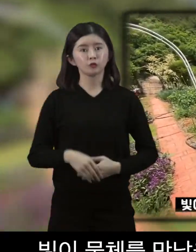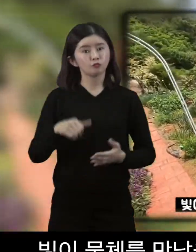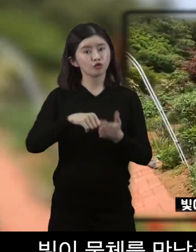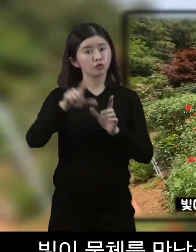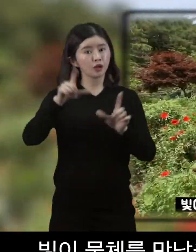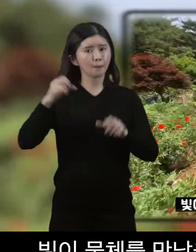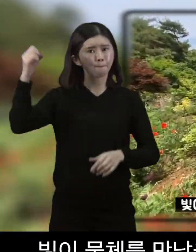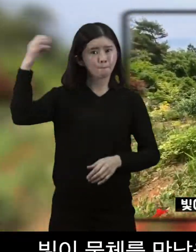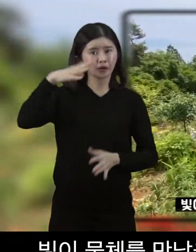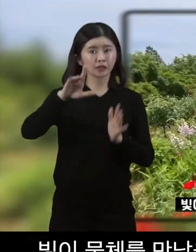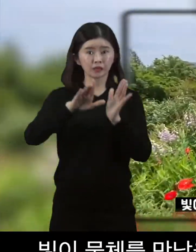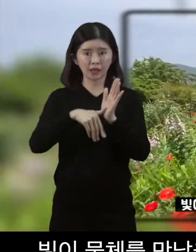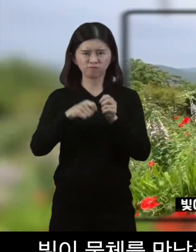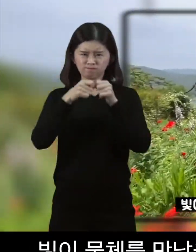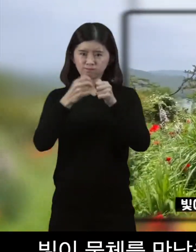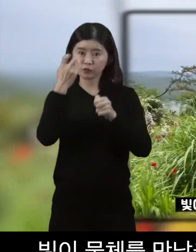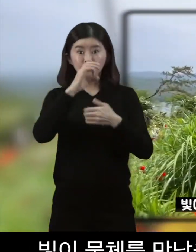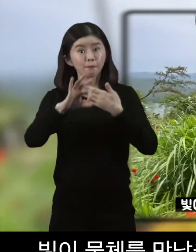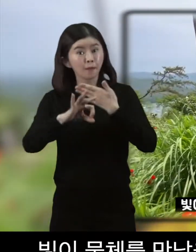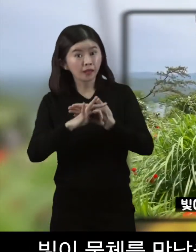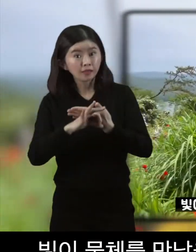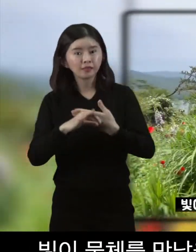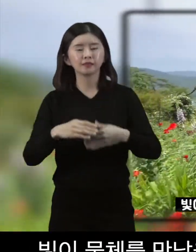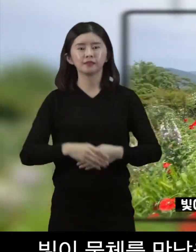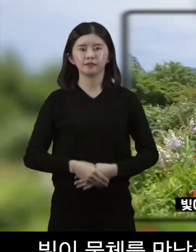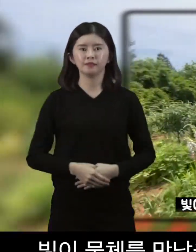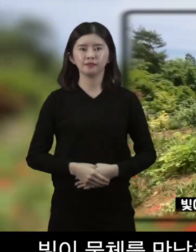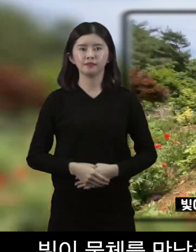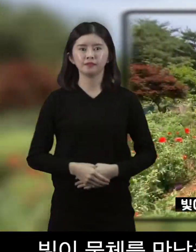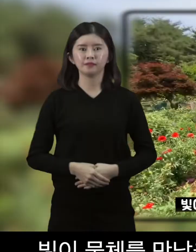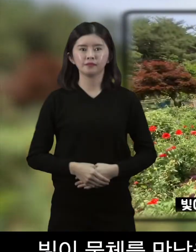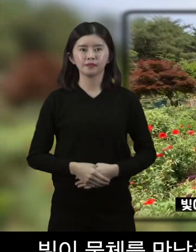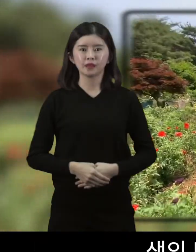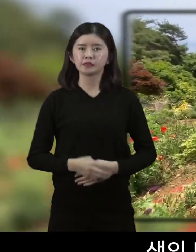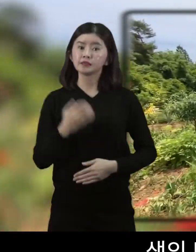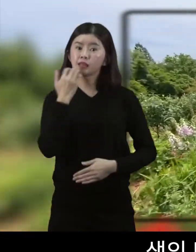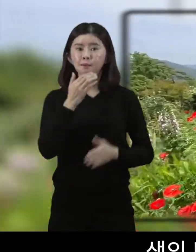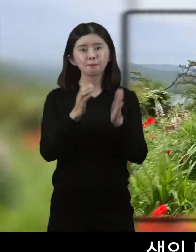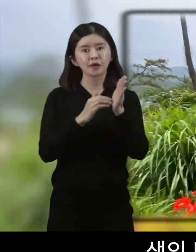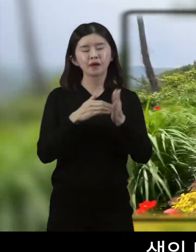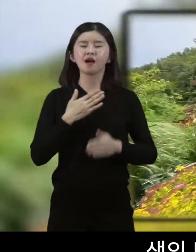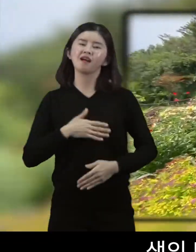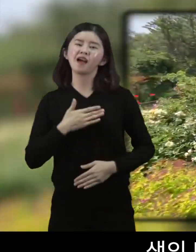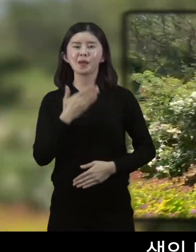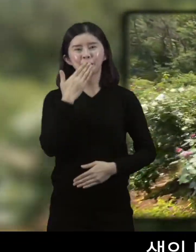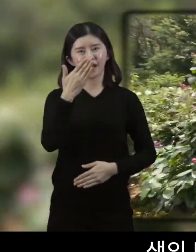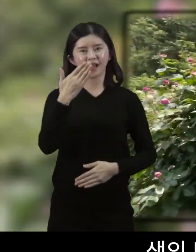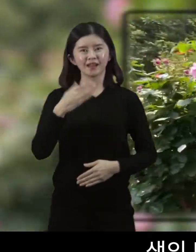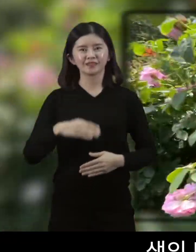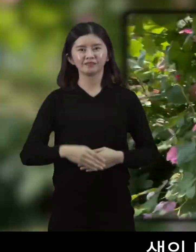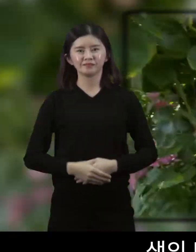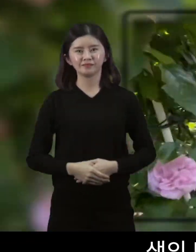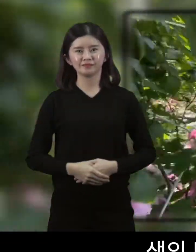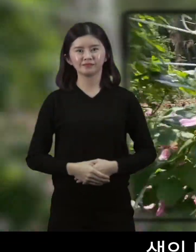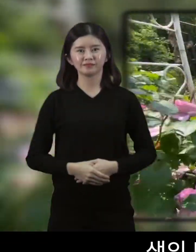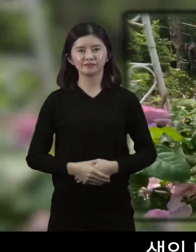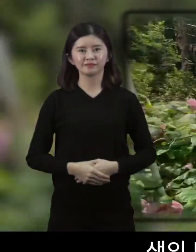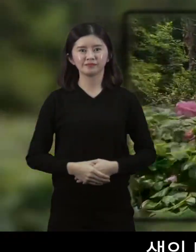빛이 물체를 만났을 때 일어나는 일을 관찰한다면 색의 비밀을 알 수 있어요